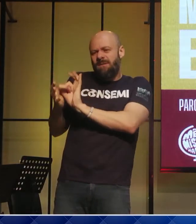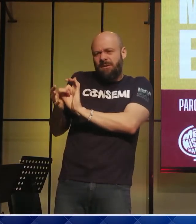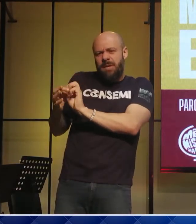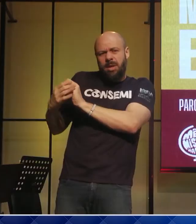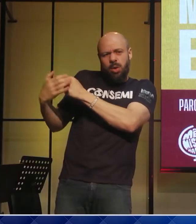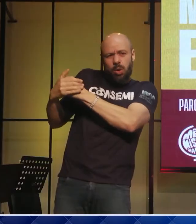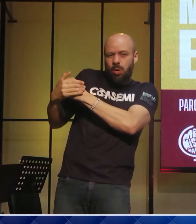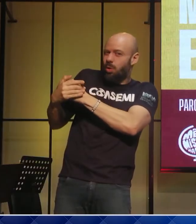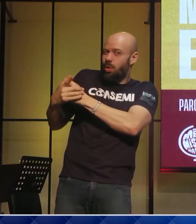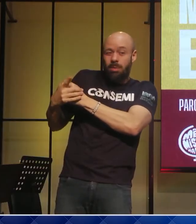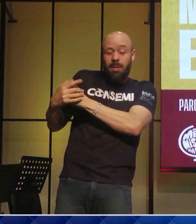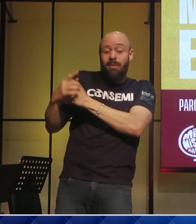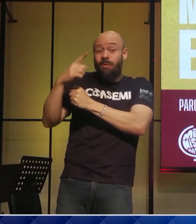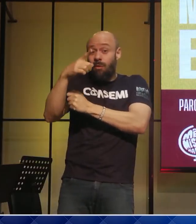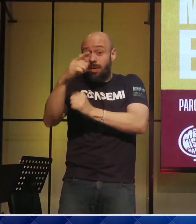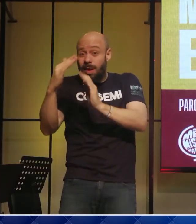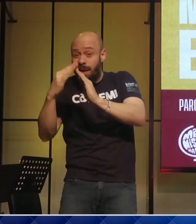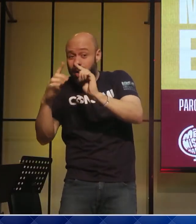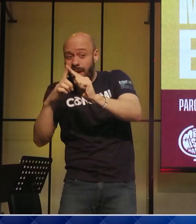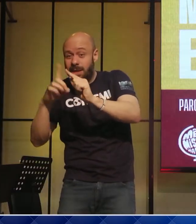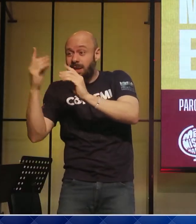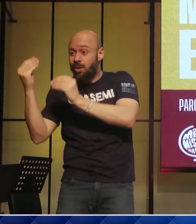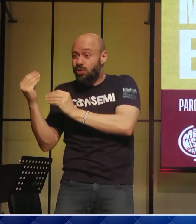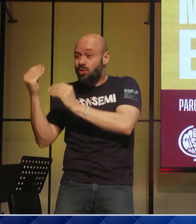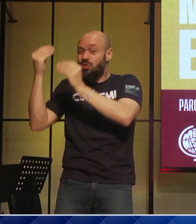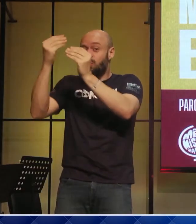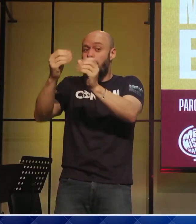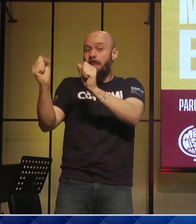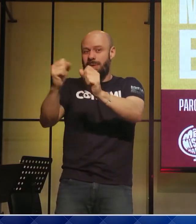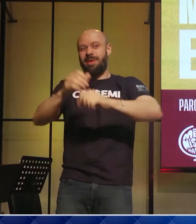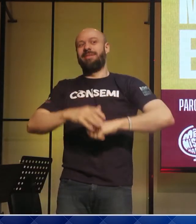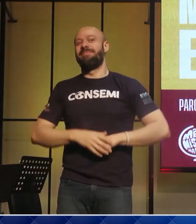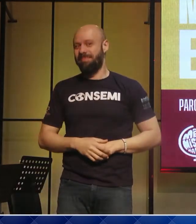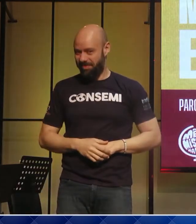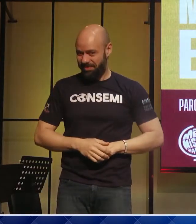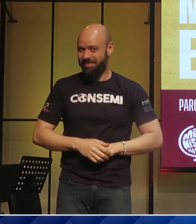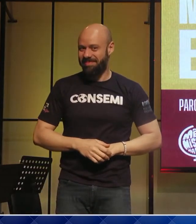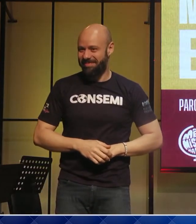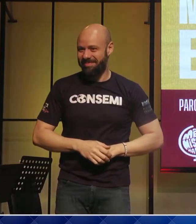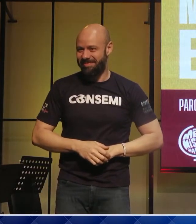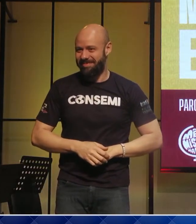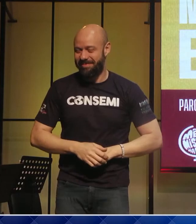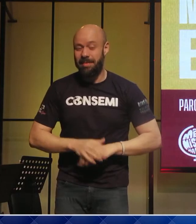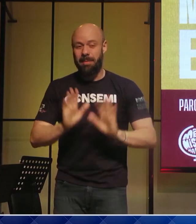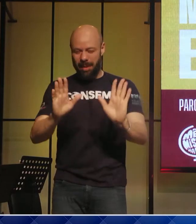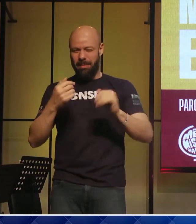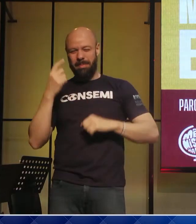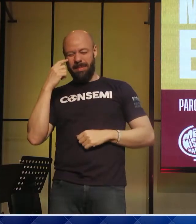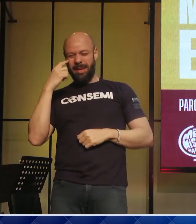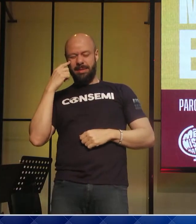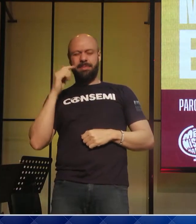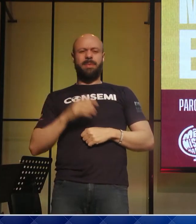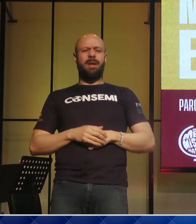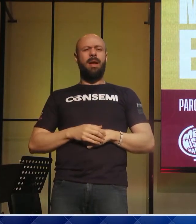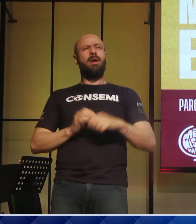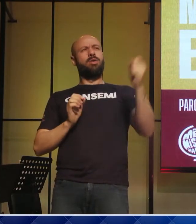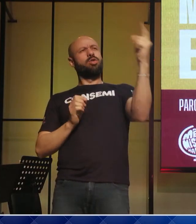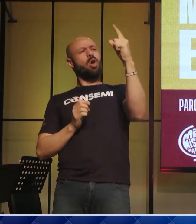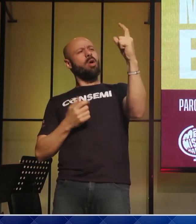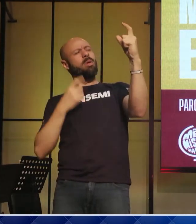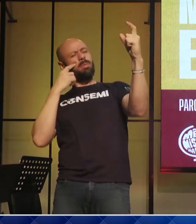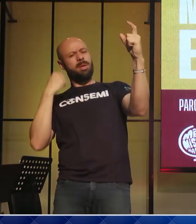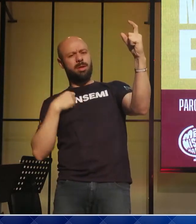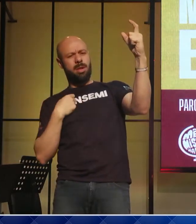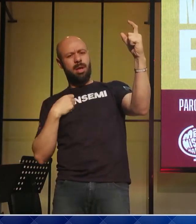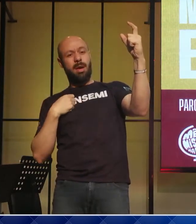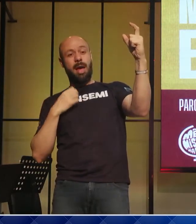oração. Você já viu alguma arma parar o sol? A oração de Elias parou. Você já